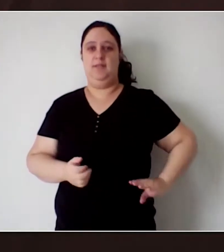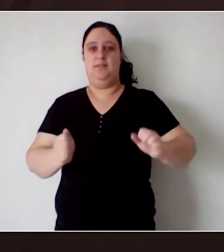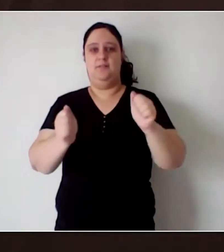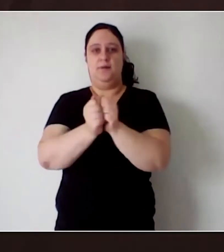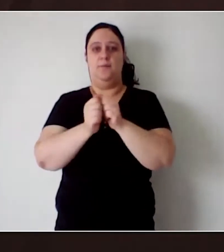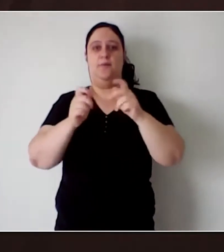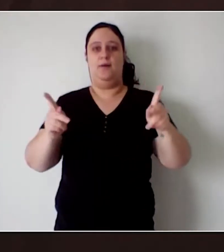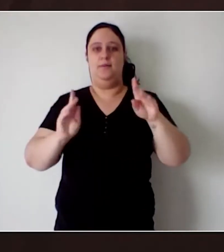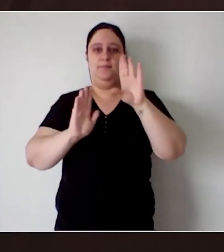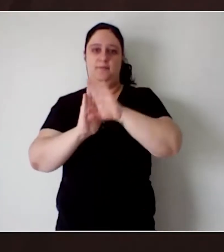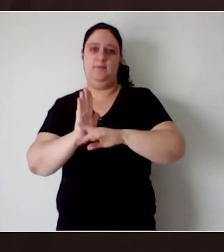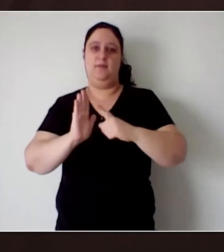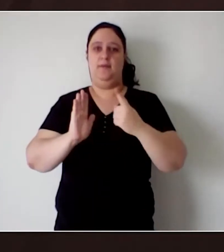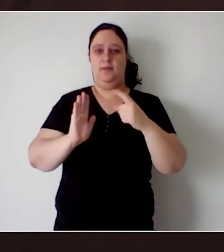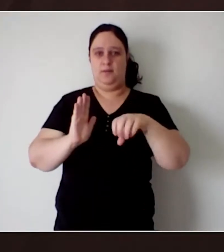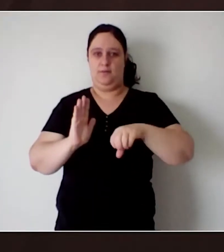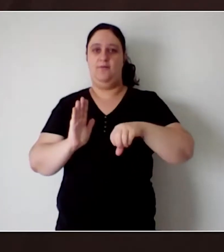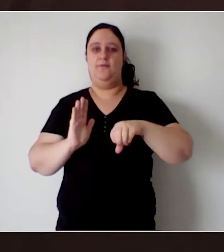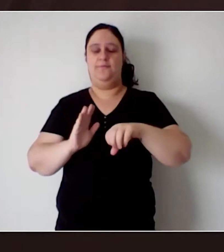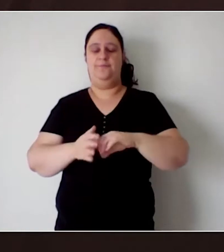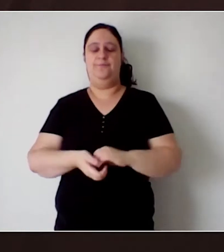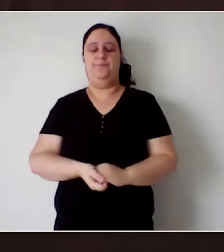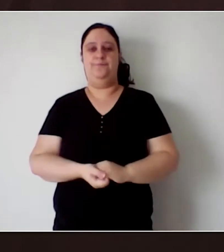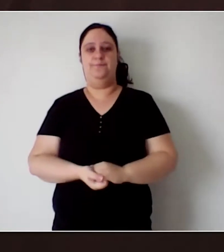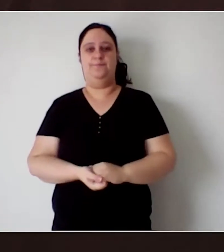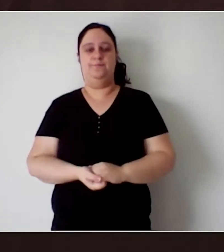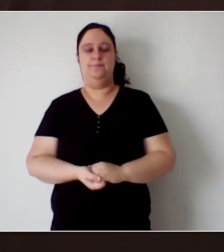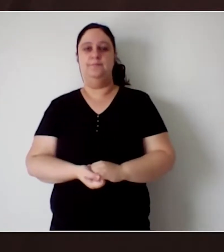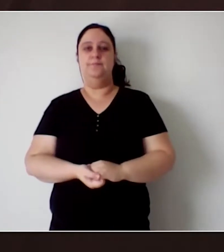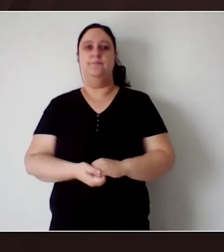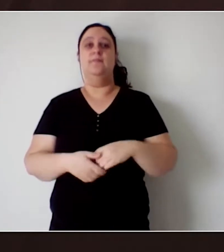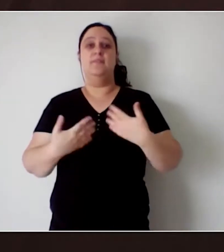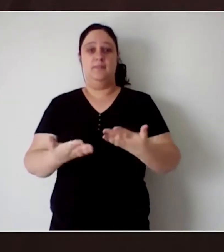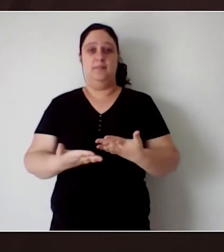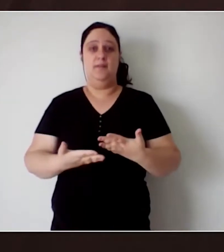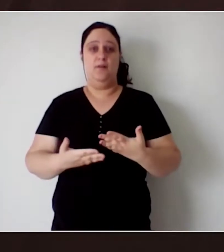E aí, essa igreja edificada vai vencer